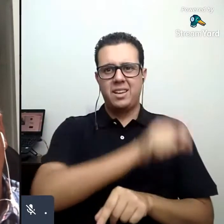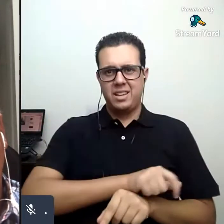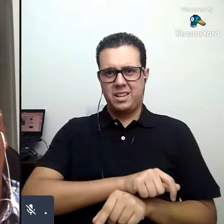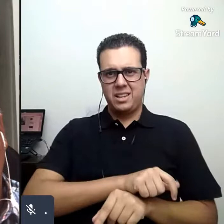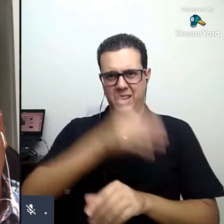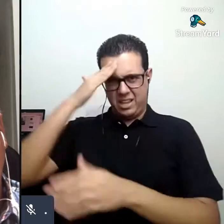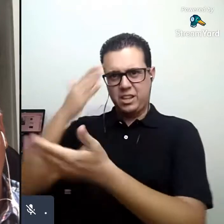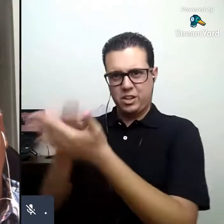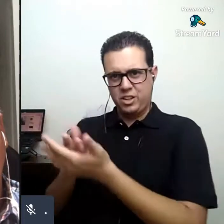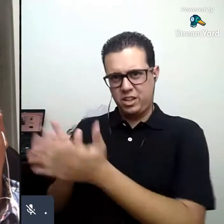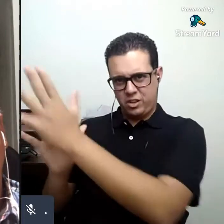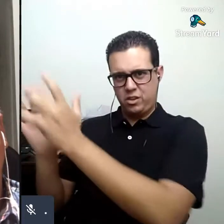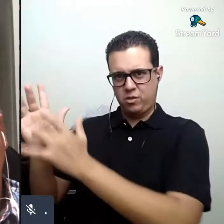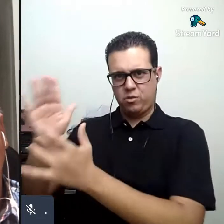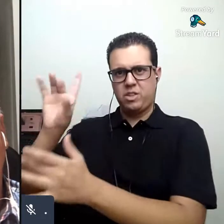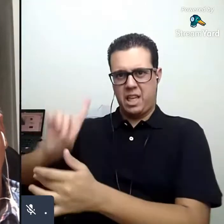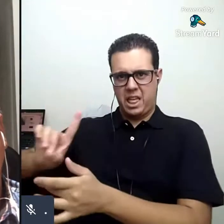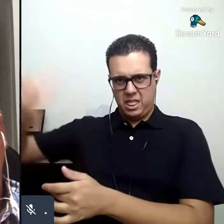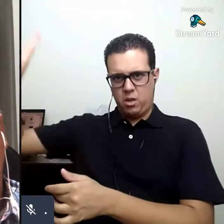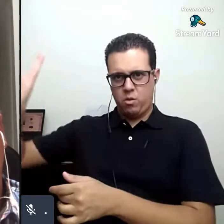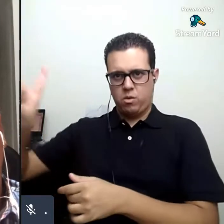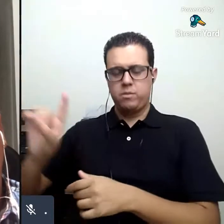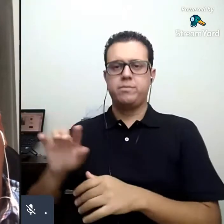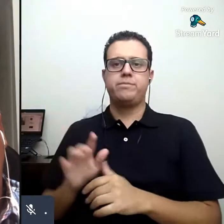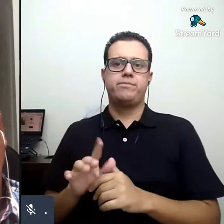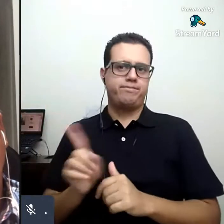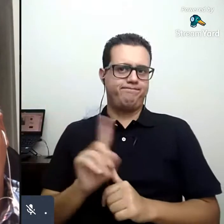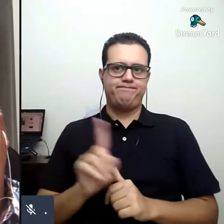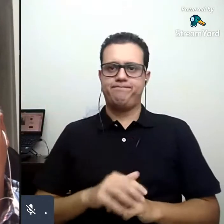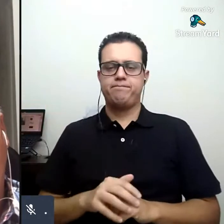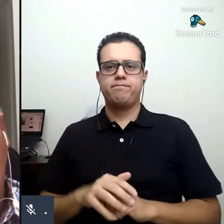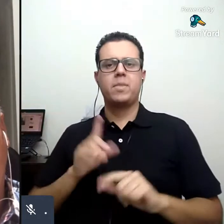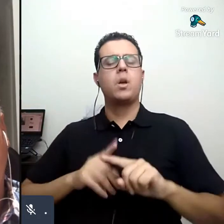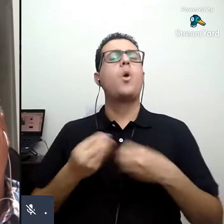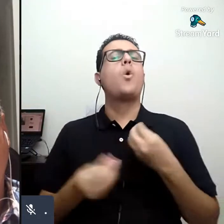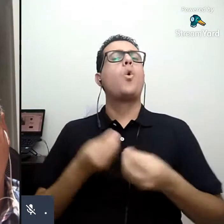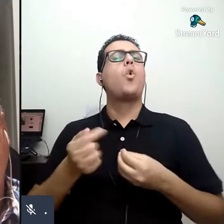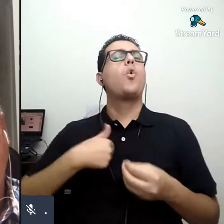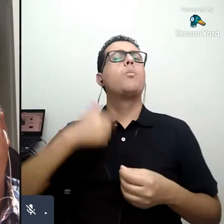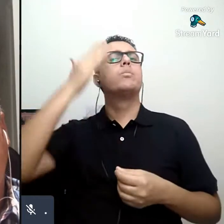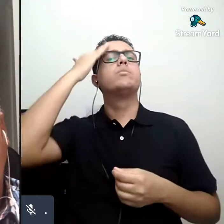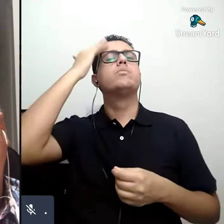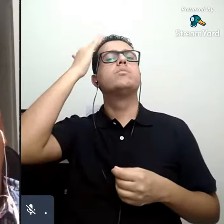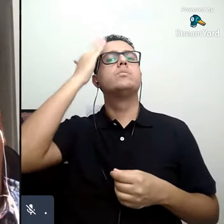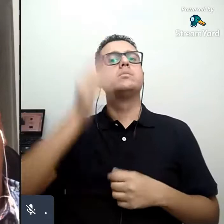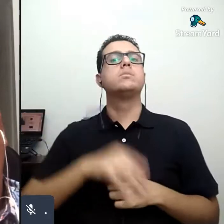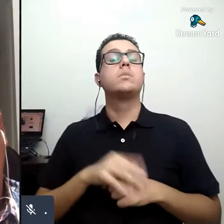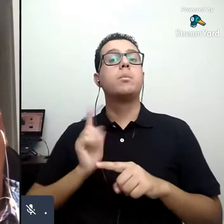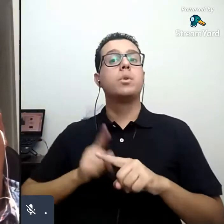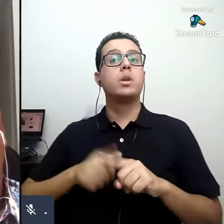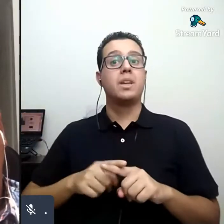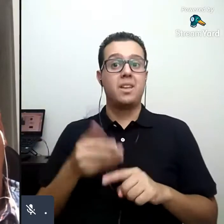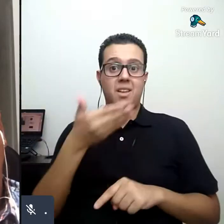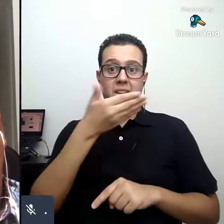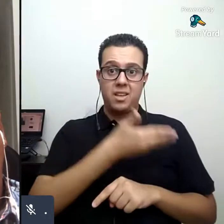que é que a gente chega a esta conclusão? Ele pede para que Jesus desça com